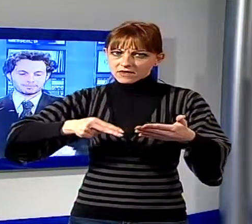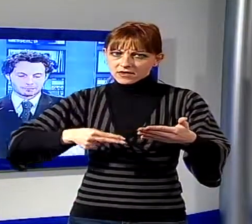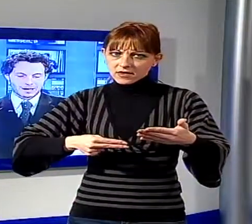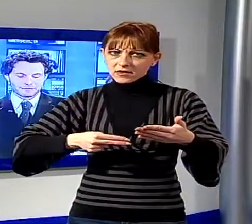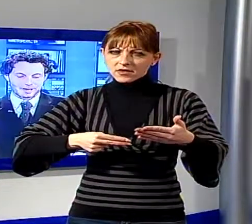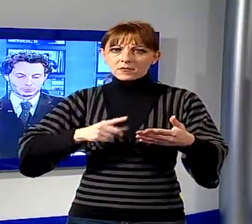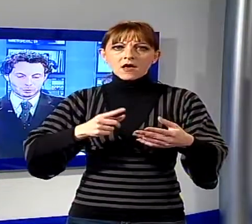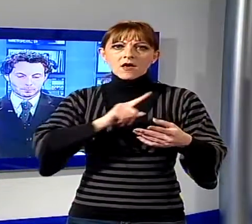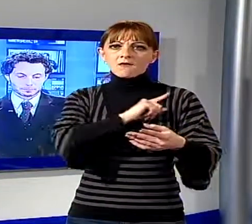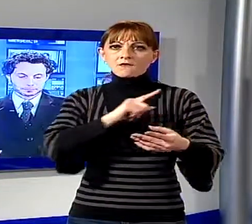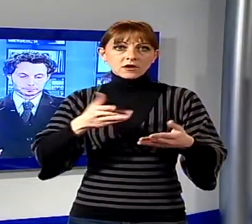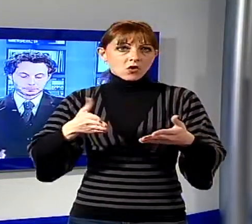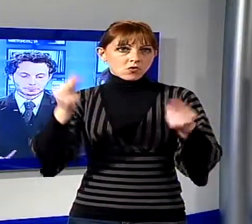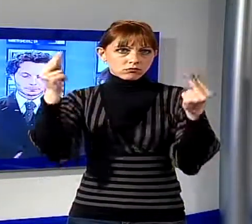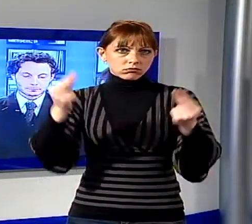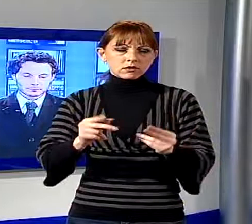è affatto.